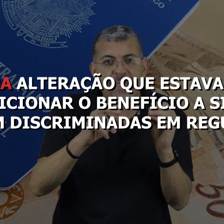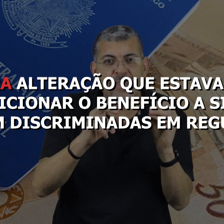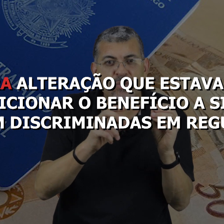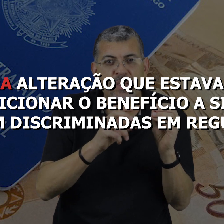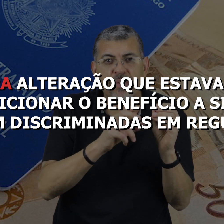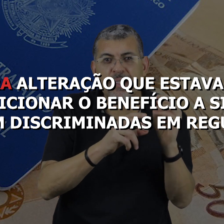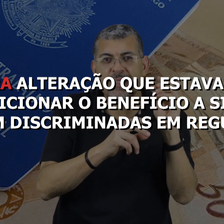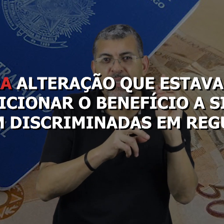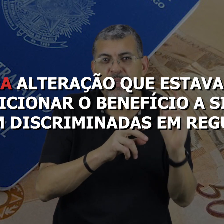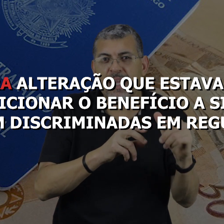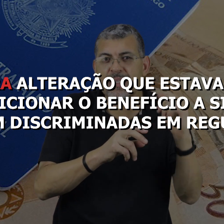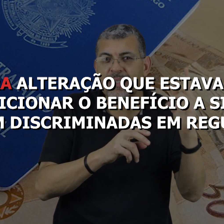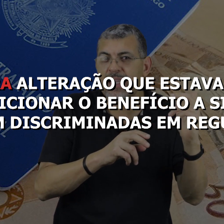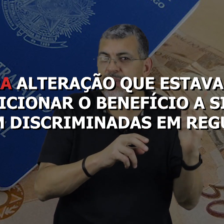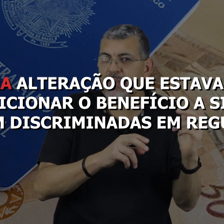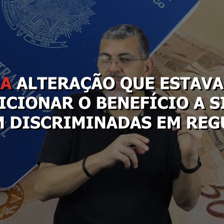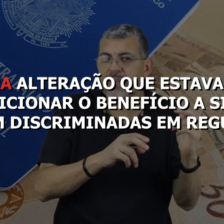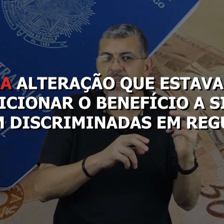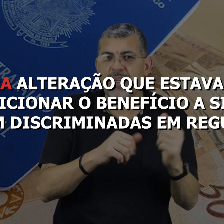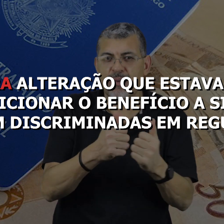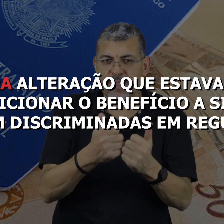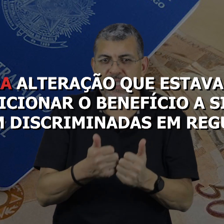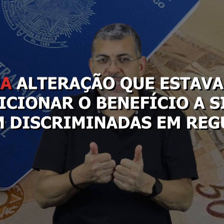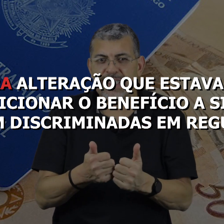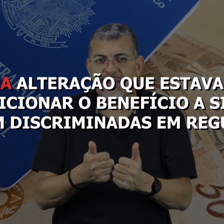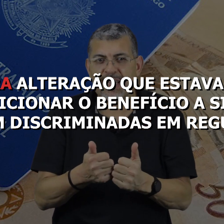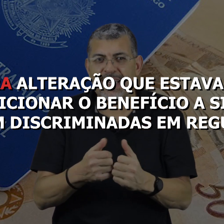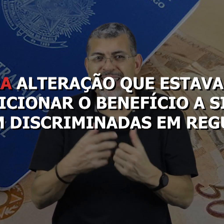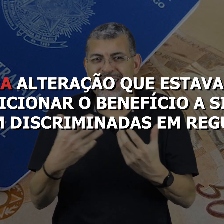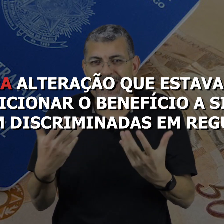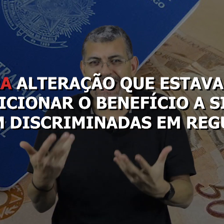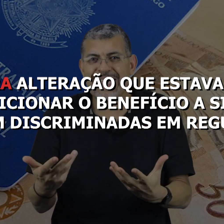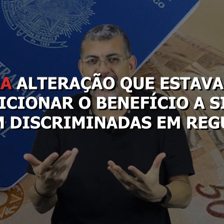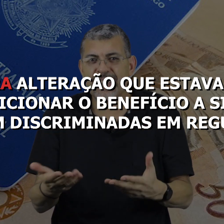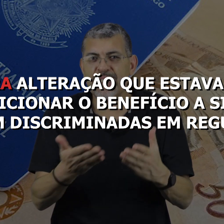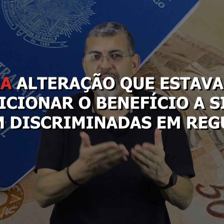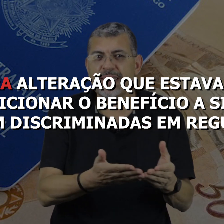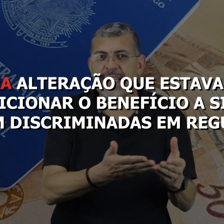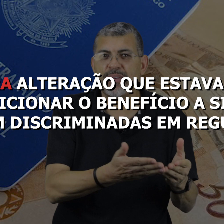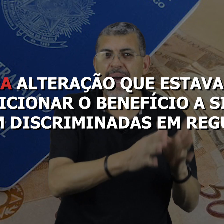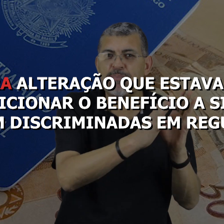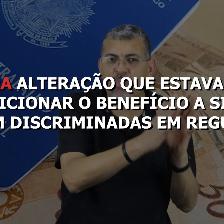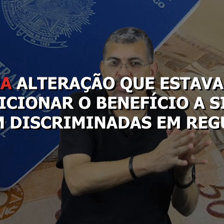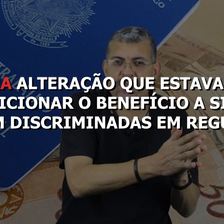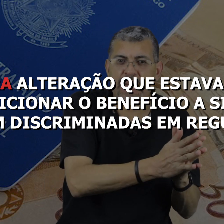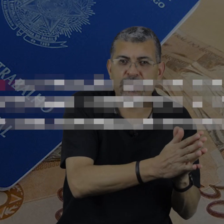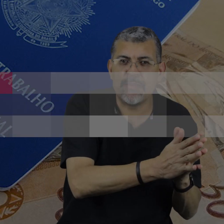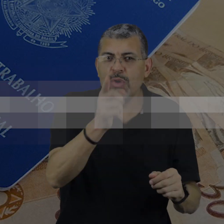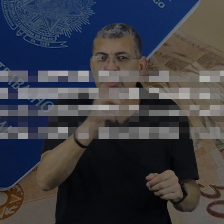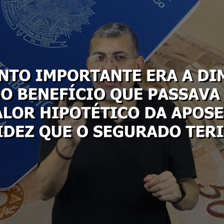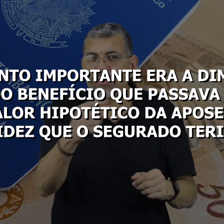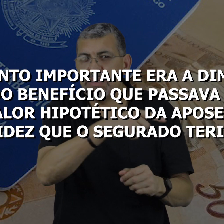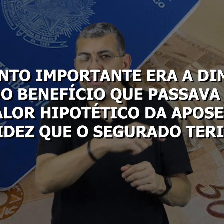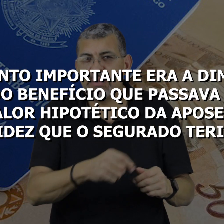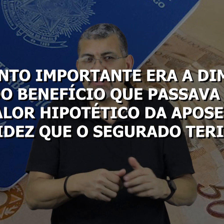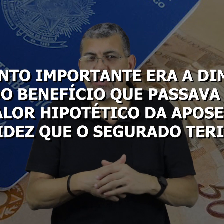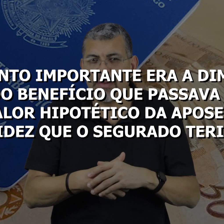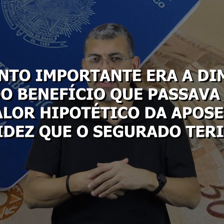determinadas situações discriminadas e regulamento com certeza seria restringido acesso a poucos cássio outro ponto da medida